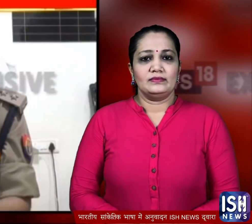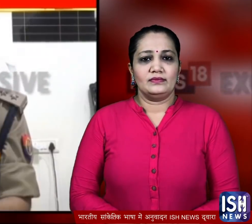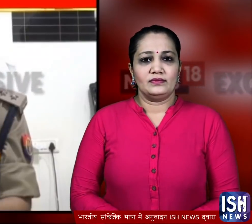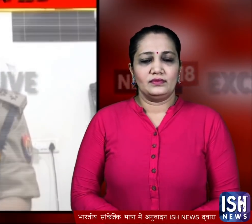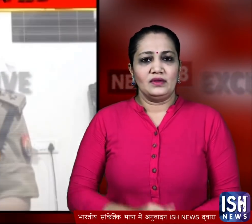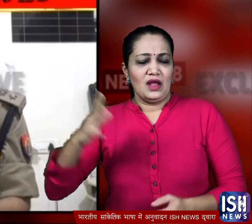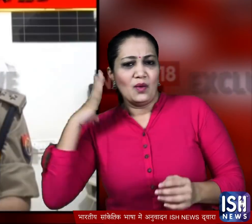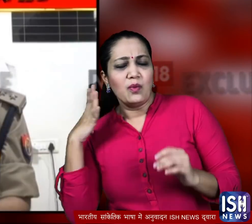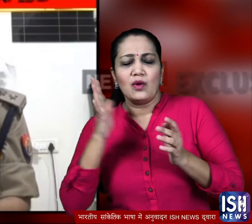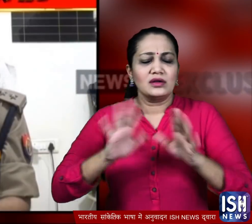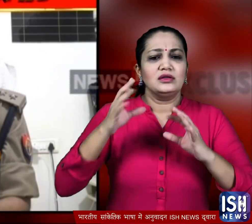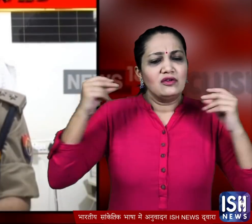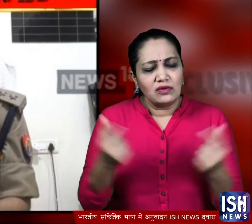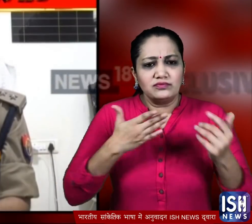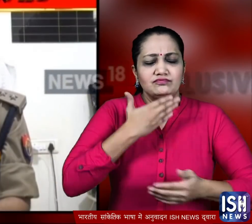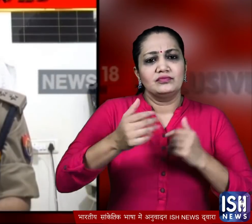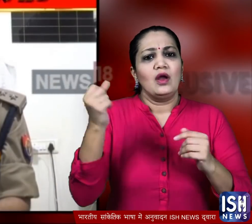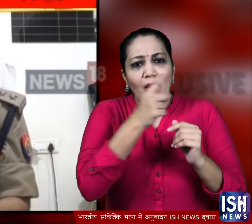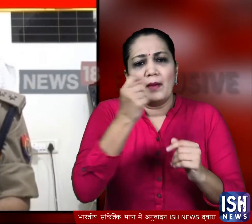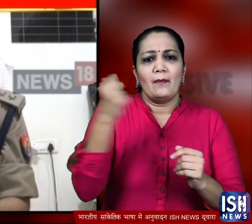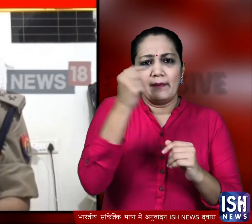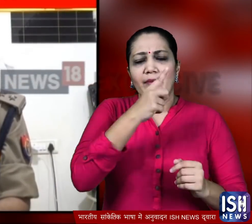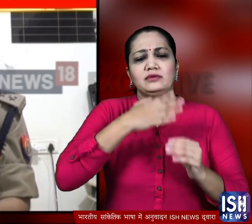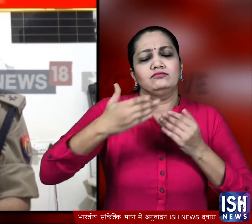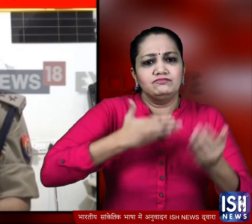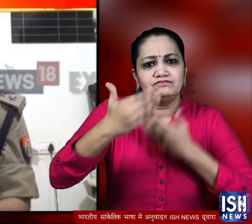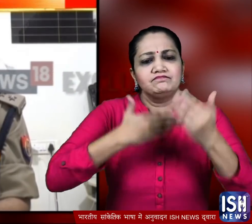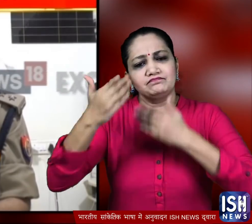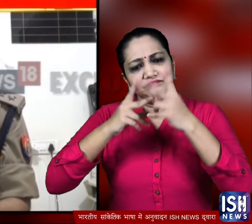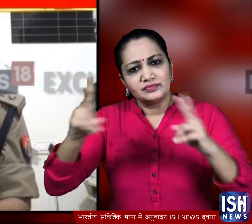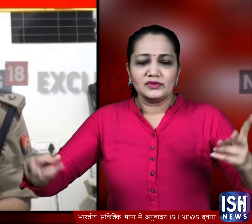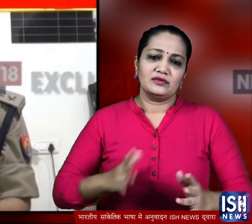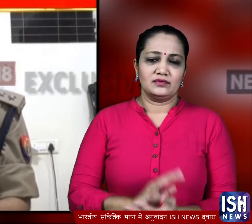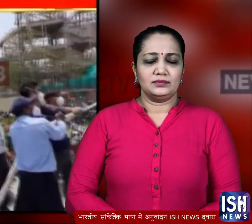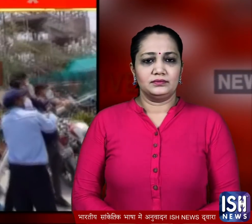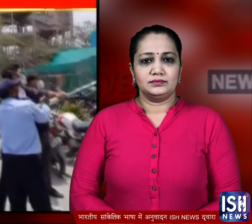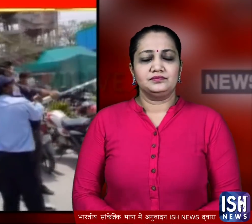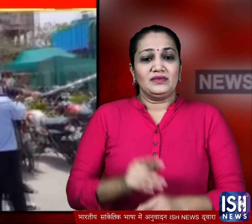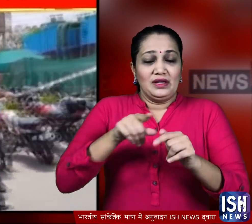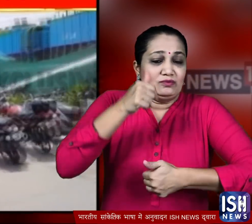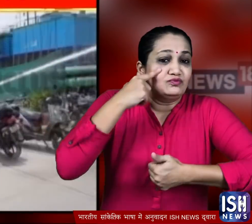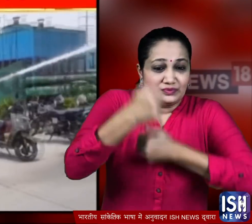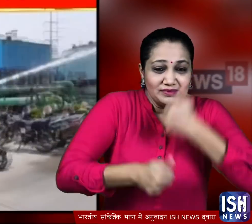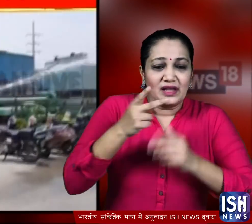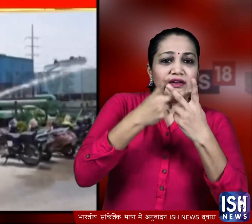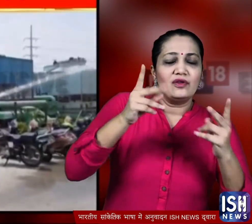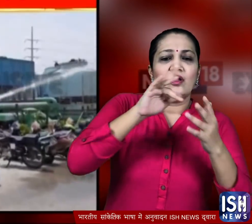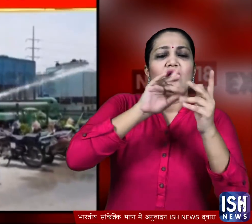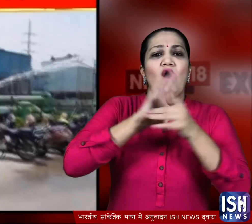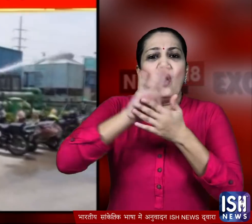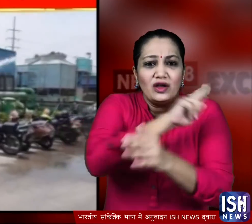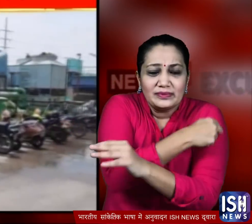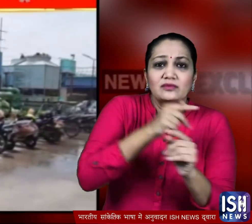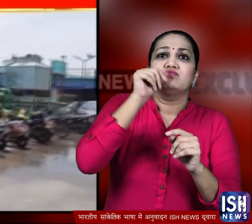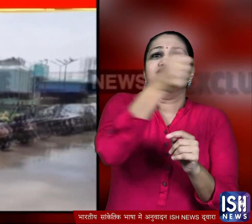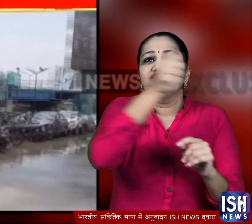सुरक्षित निकलने की प्रशिक्षण भी लगातार प्रत्येक माह जो है अग्निशमन विभाग यहाँ पर करा रहा है। मॉक ड्रिल के दौरान अस्पताल के अलग